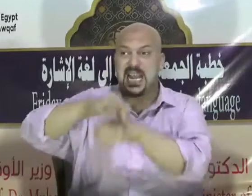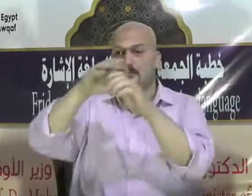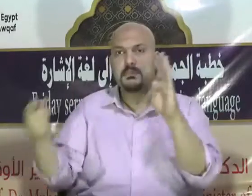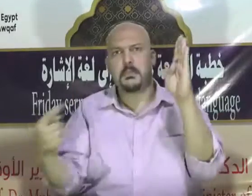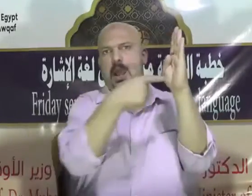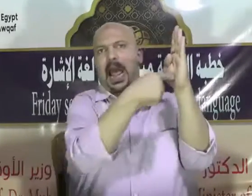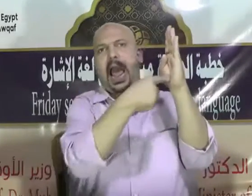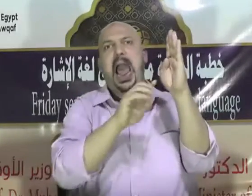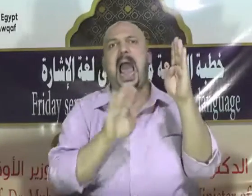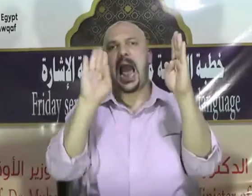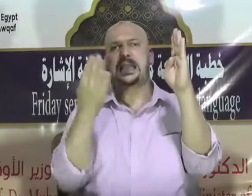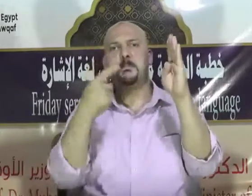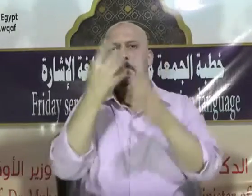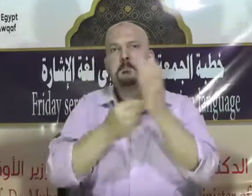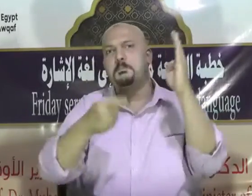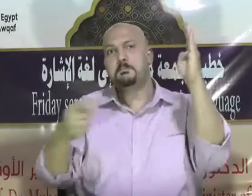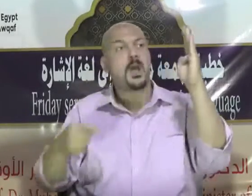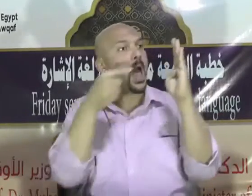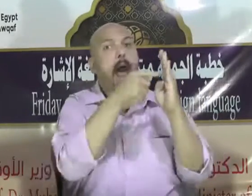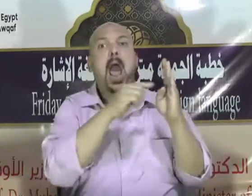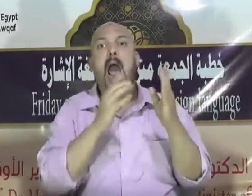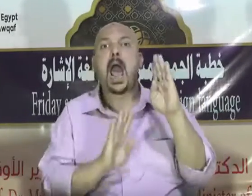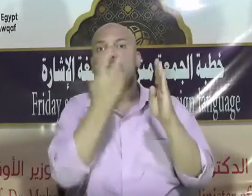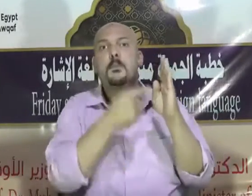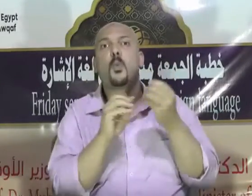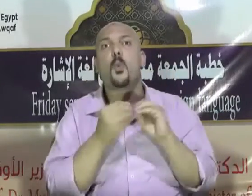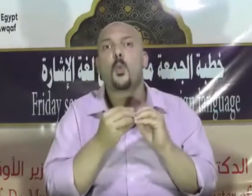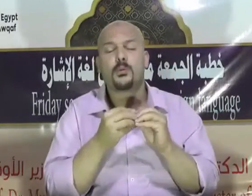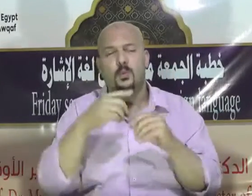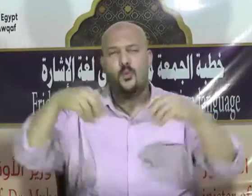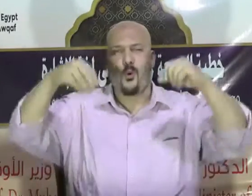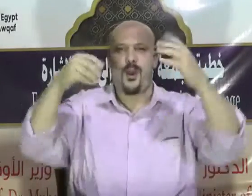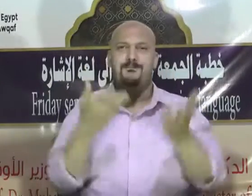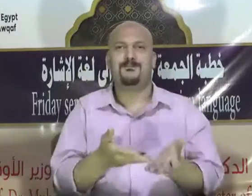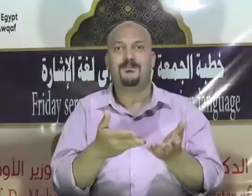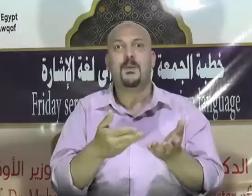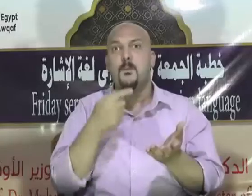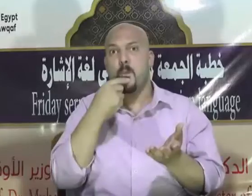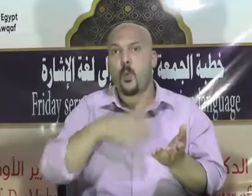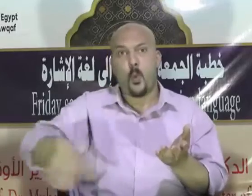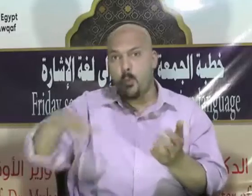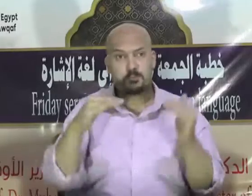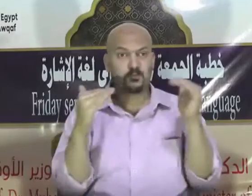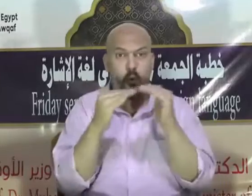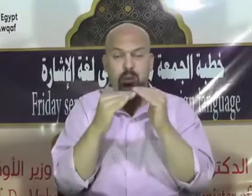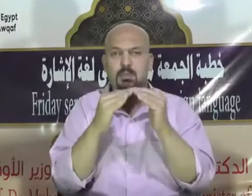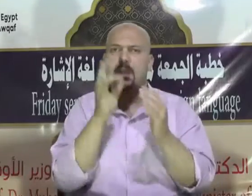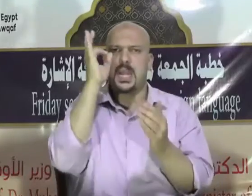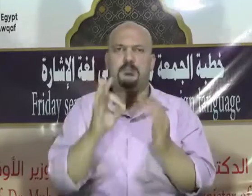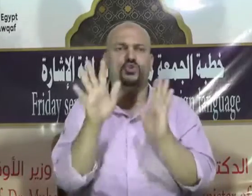وآدم من تراب. ومبدأ المساواة مبدأ شرعي، وقيمة إنسانية تحقق